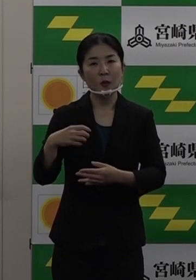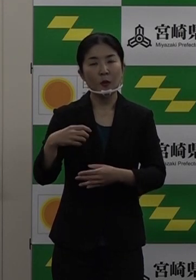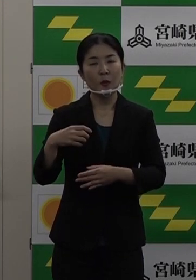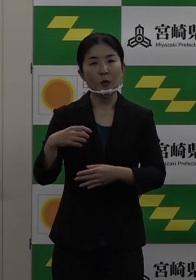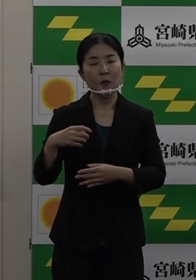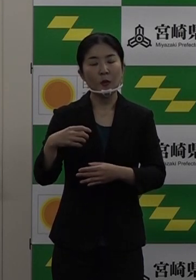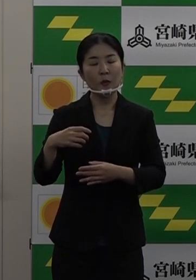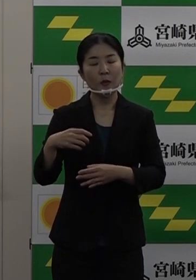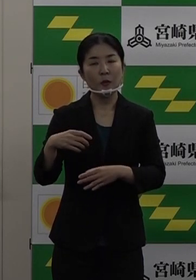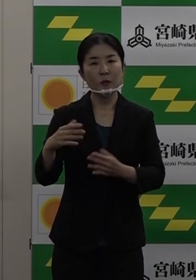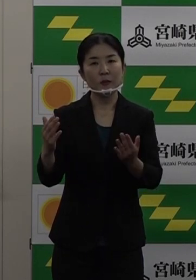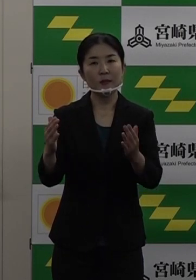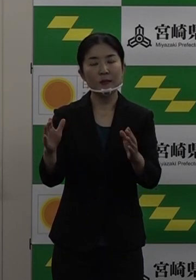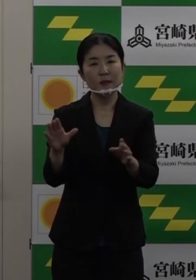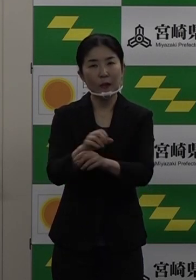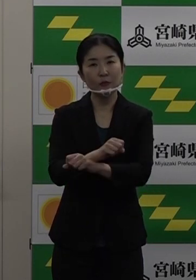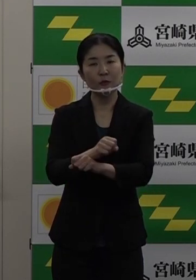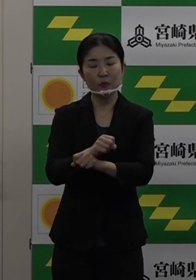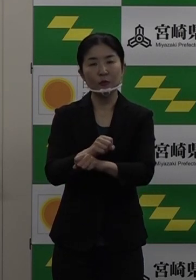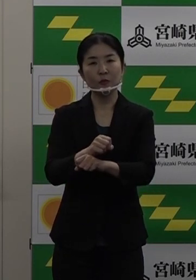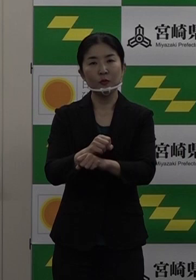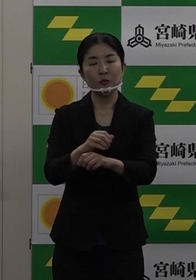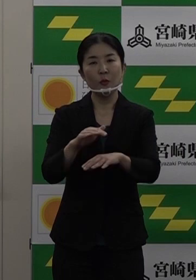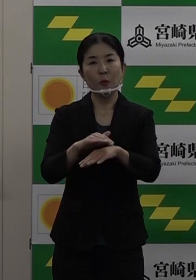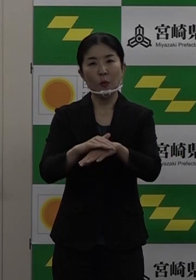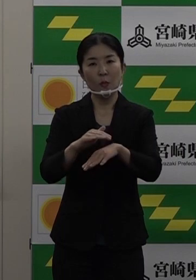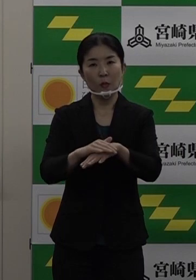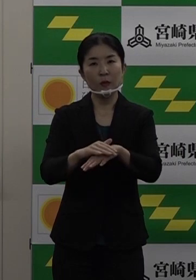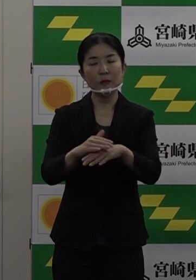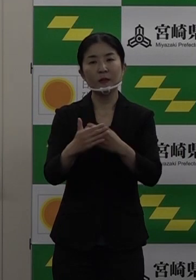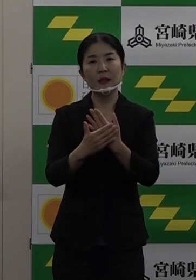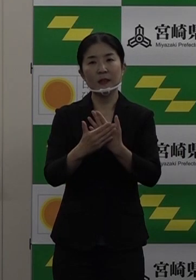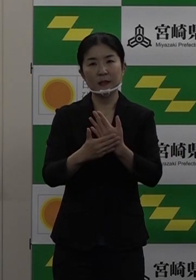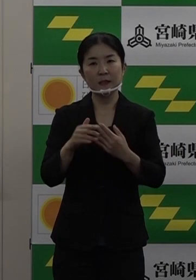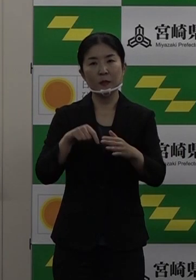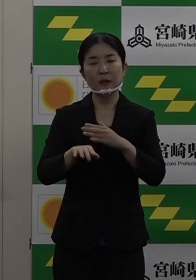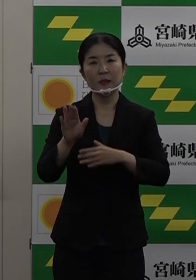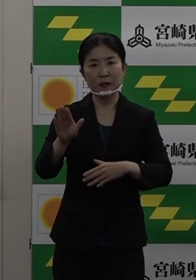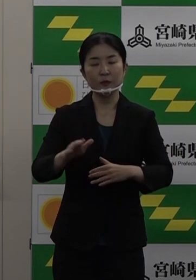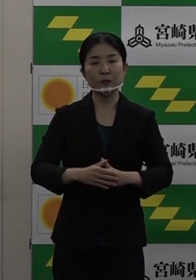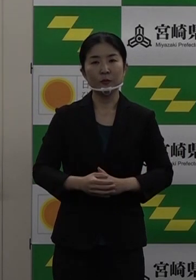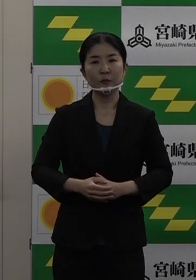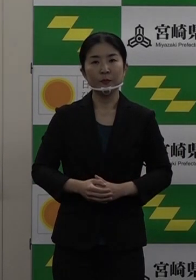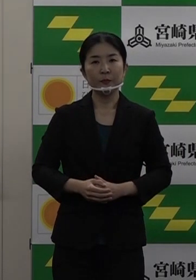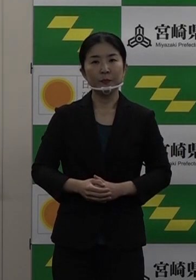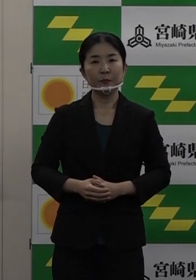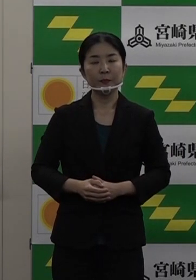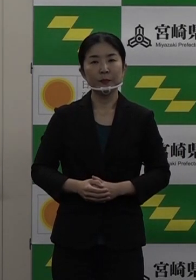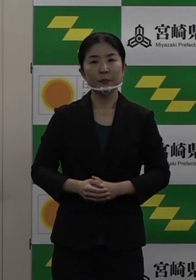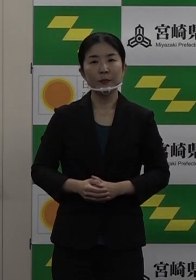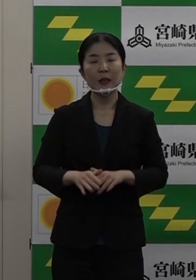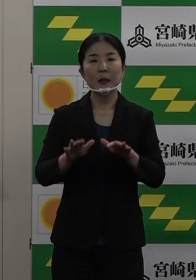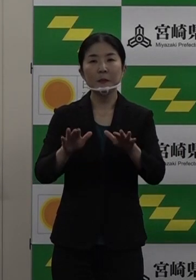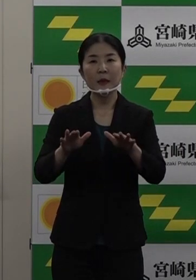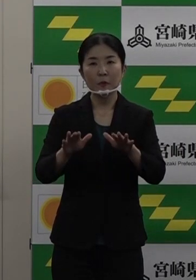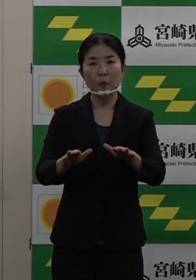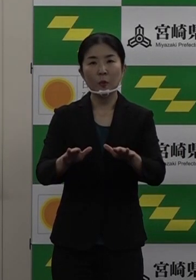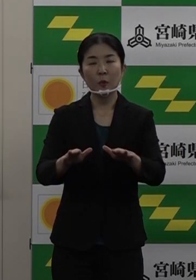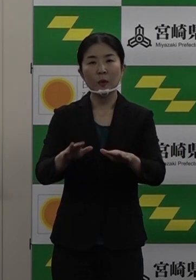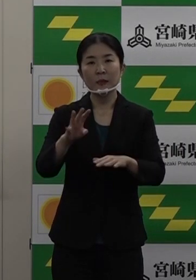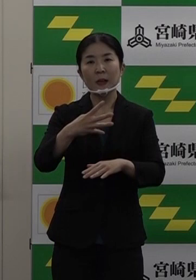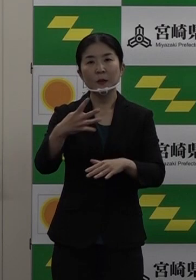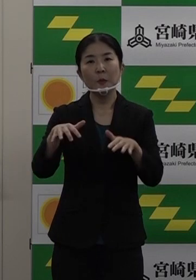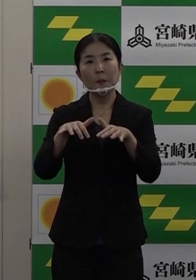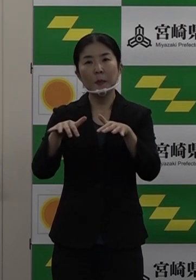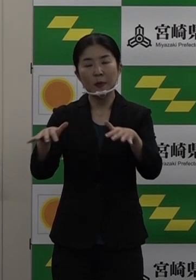これが大変重要であろうかと考えております。はい、この現時点におけるこの第